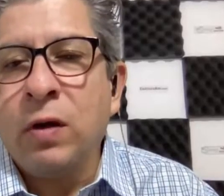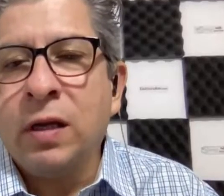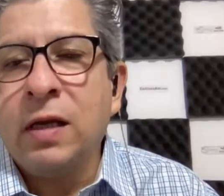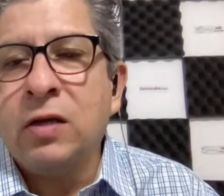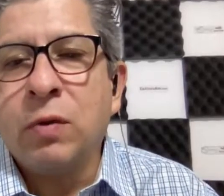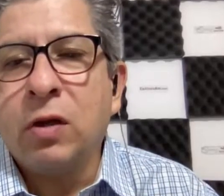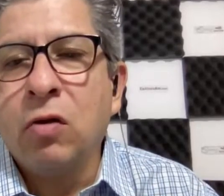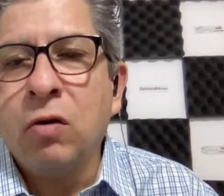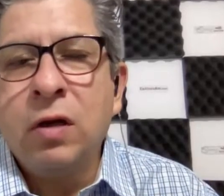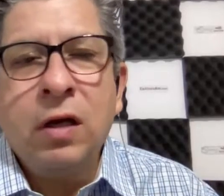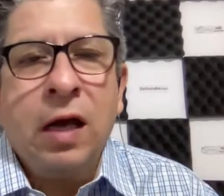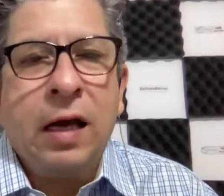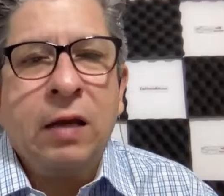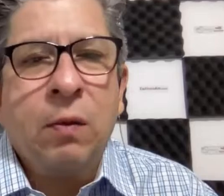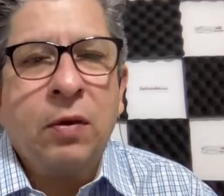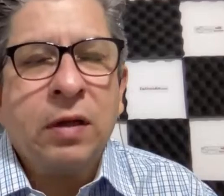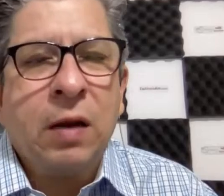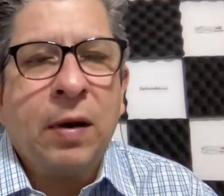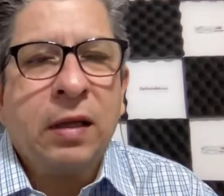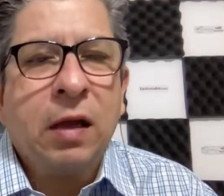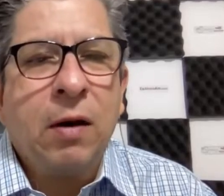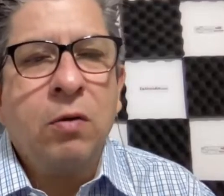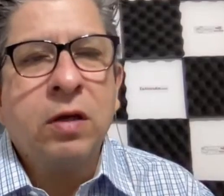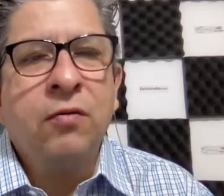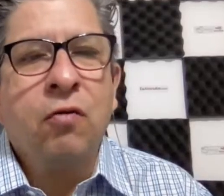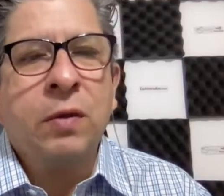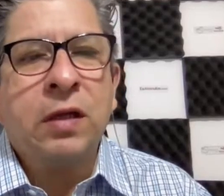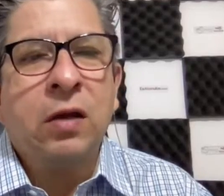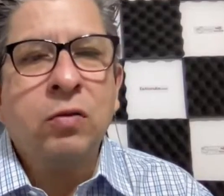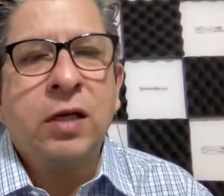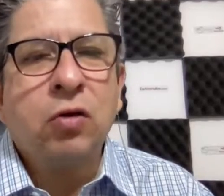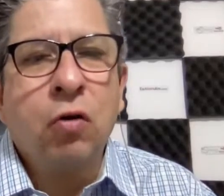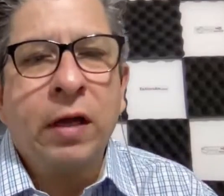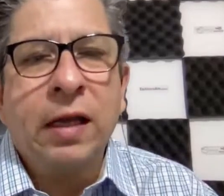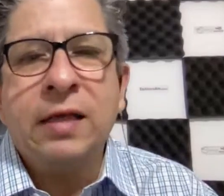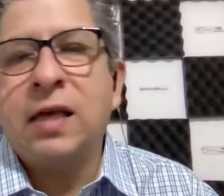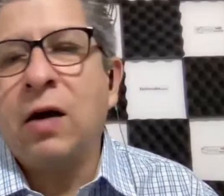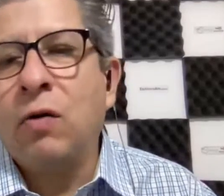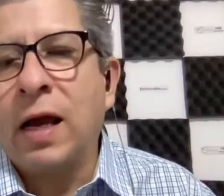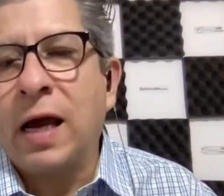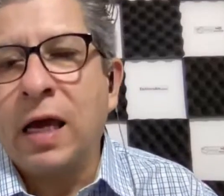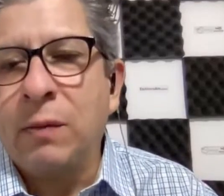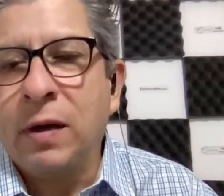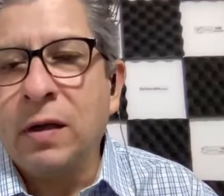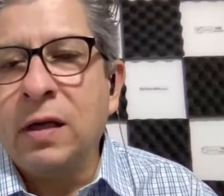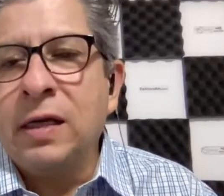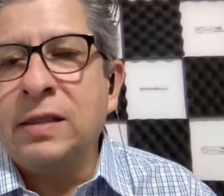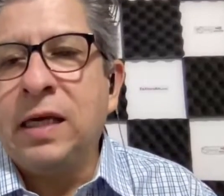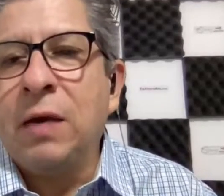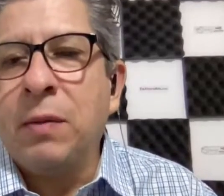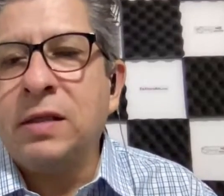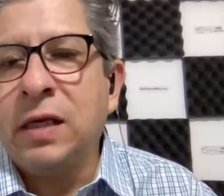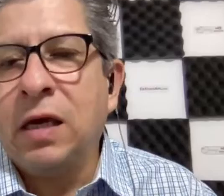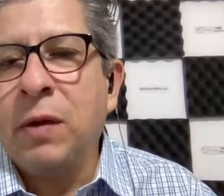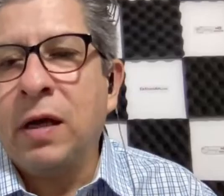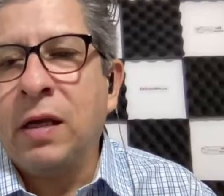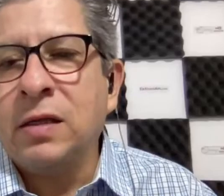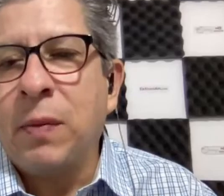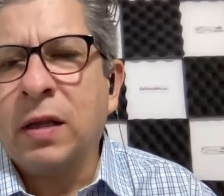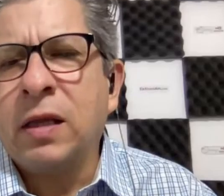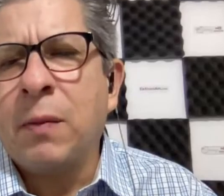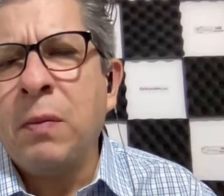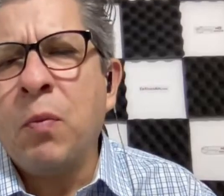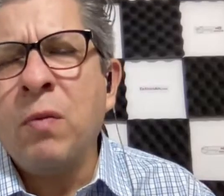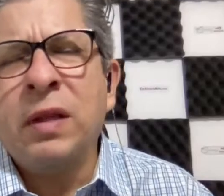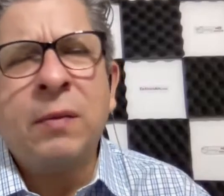también me encuentran. Y sobre todo, aquí en la parte de abajo, infórmate y denuncia solo en Es Ahora AM. Sígueme en